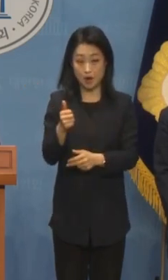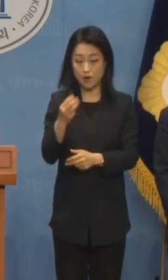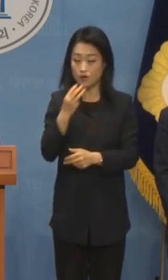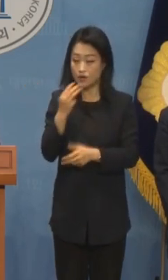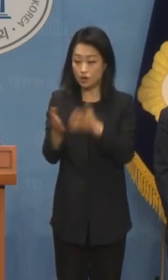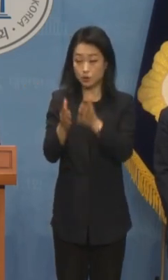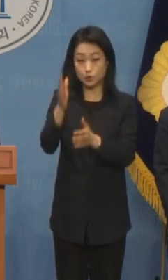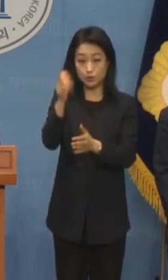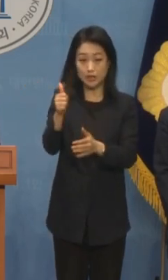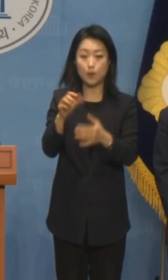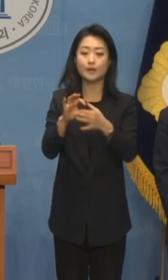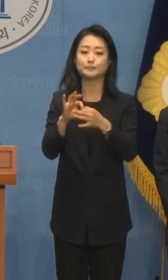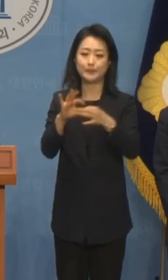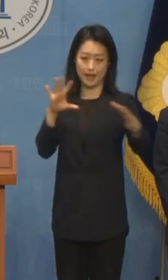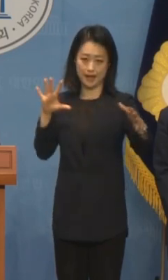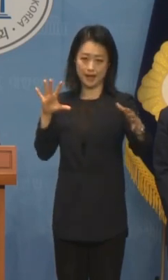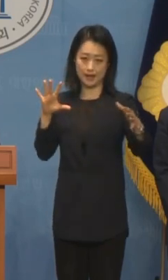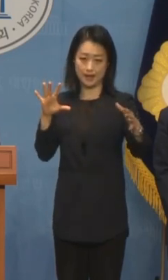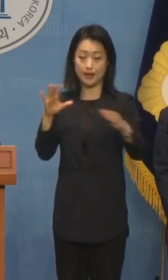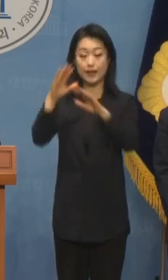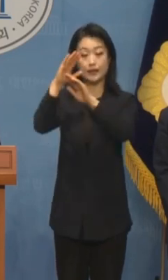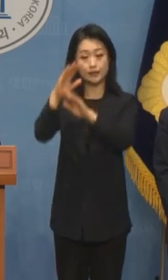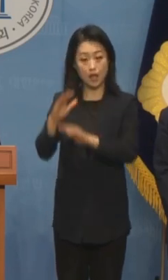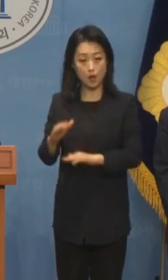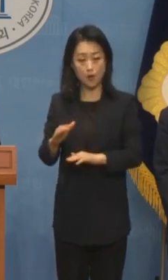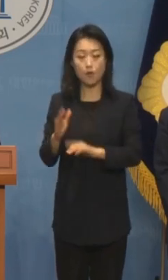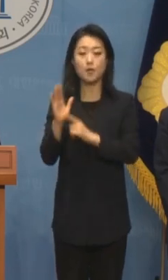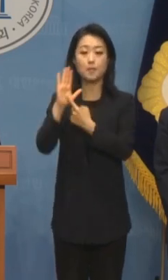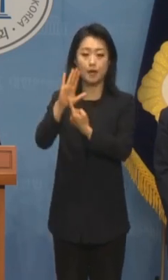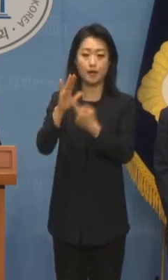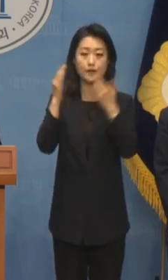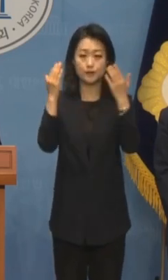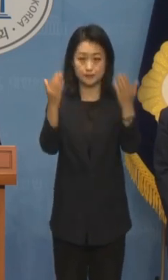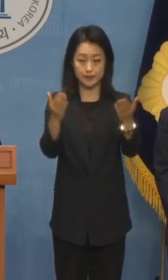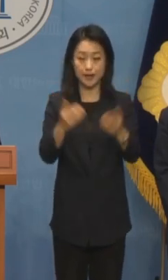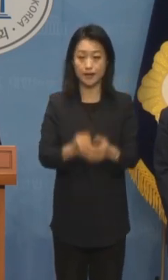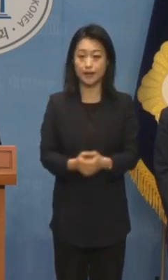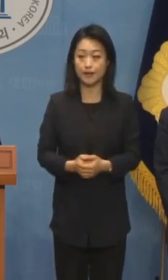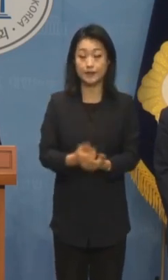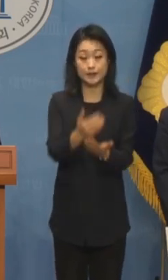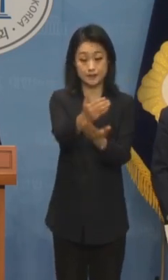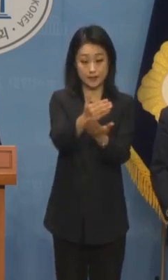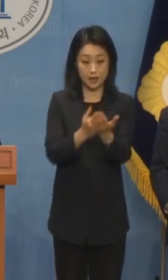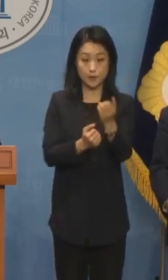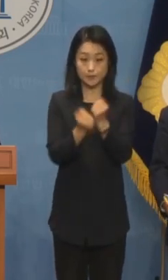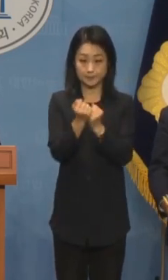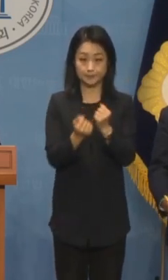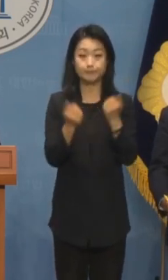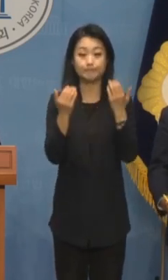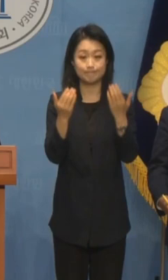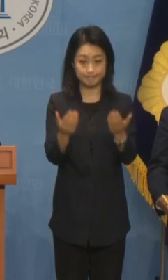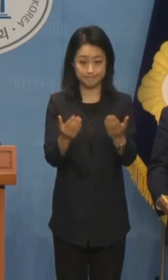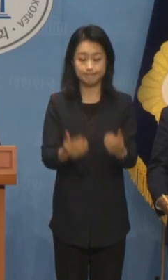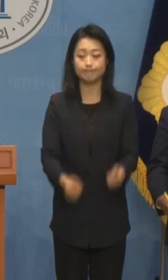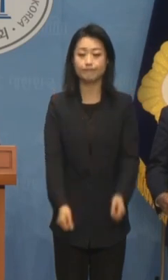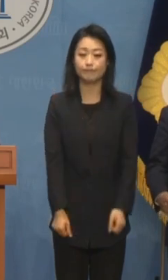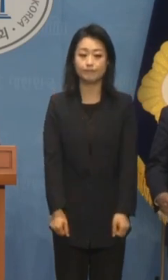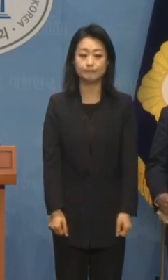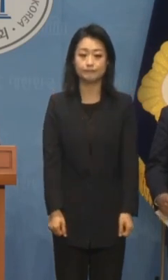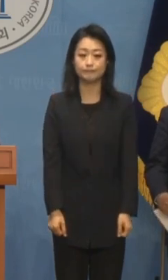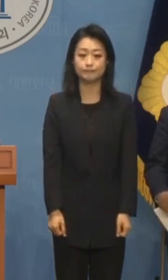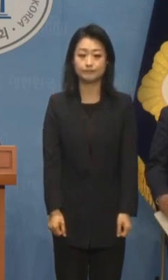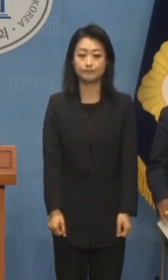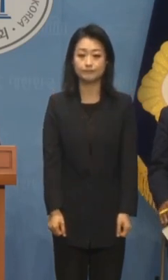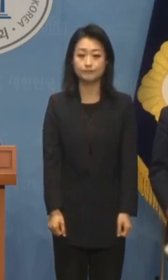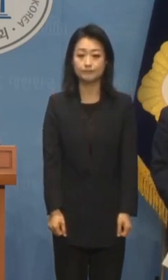전혀 무관한 사건이었다라고 하는 진실을 밝히고자 합니다. 회견문을 먼저 낭독한